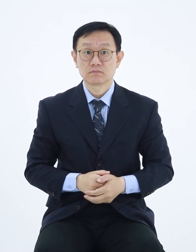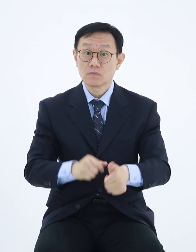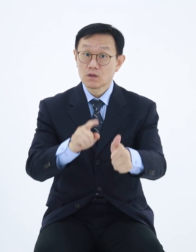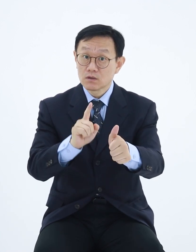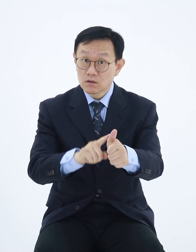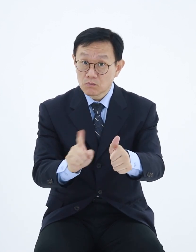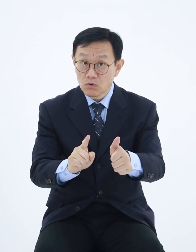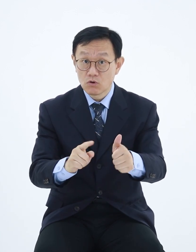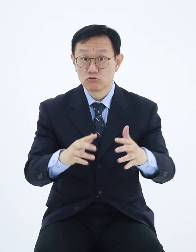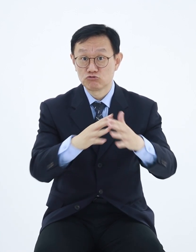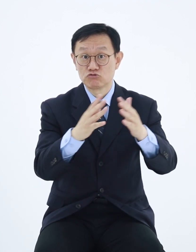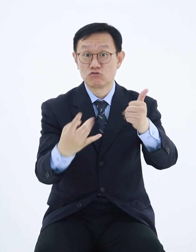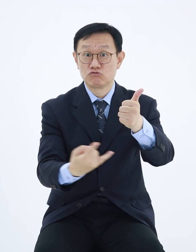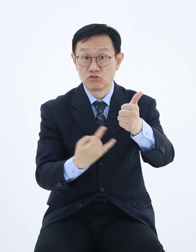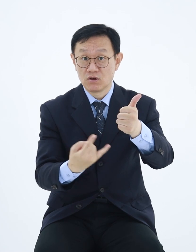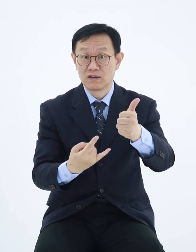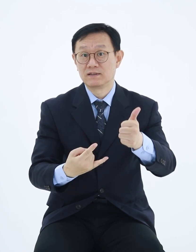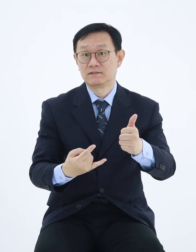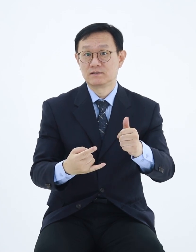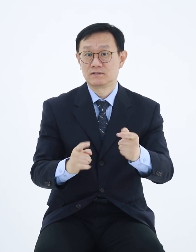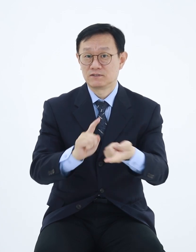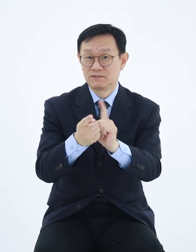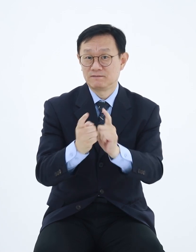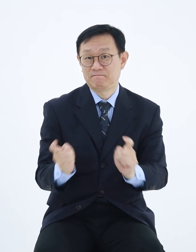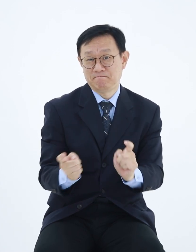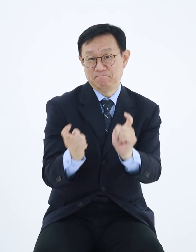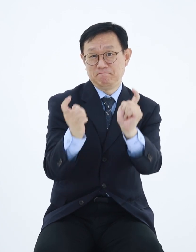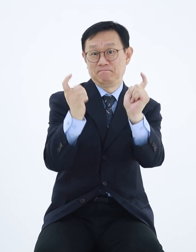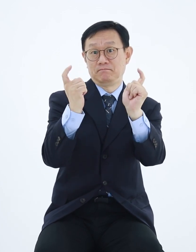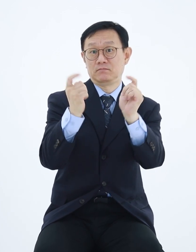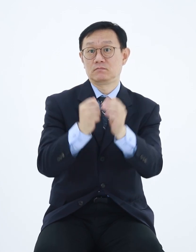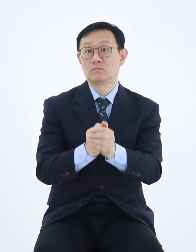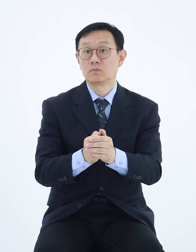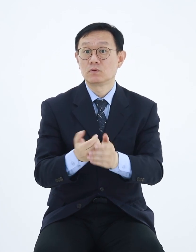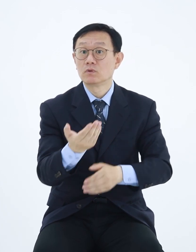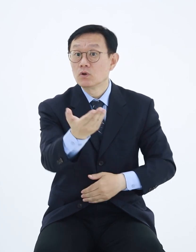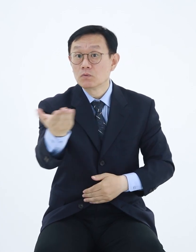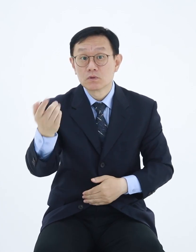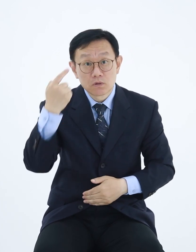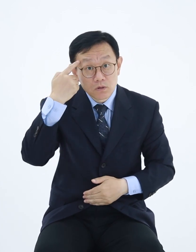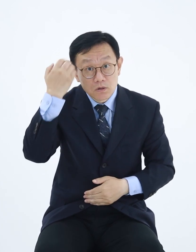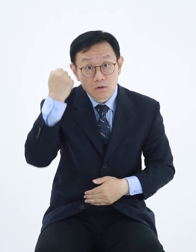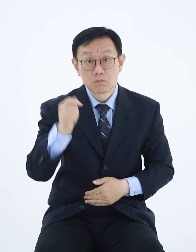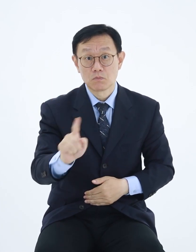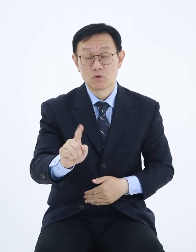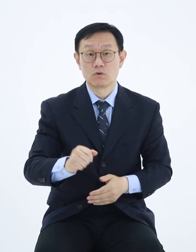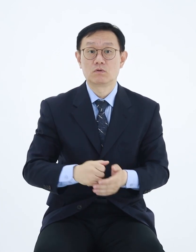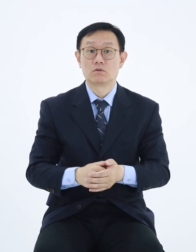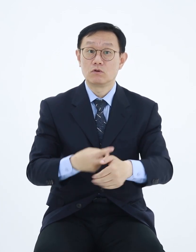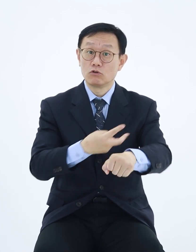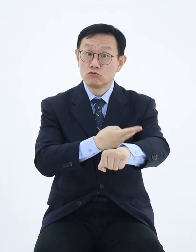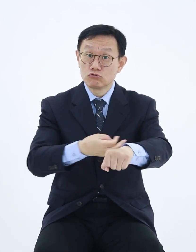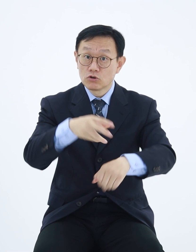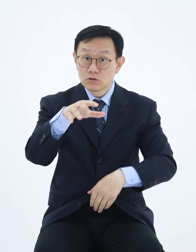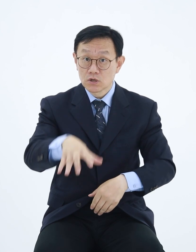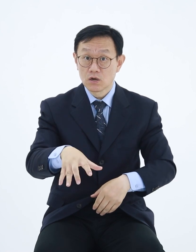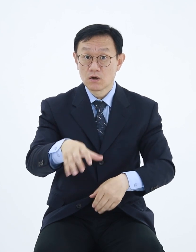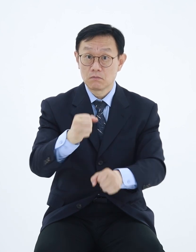H씨와 주택위원회는 팽팽하게 맞섰습니다. 여러분의 생각은 어떤가요? 수영장을 짓지 못하게 하는